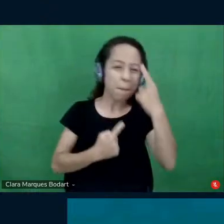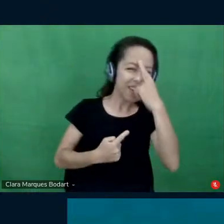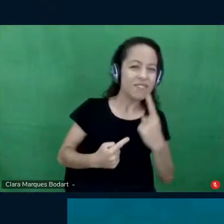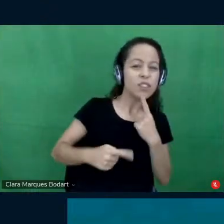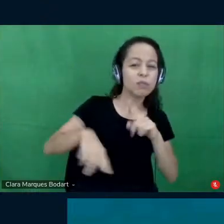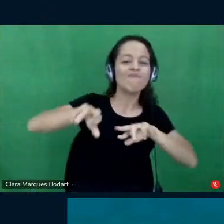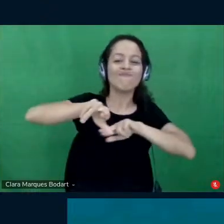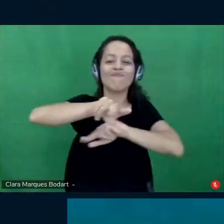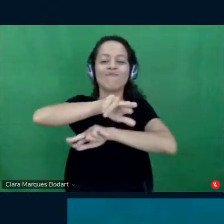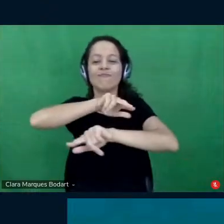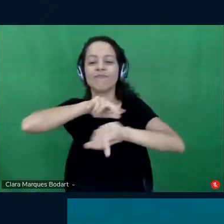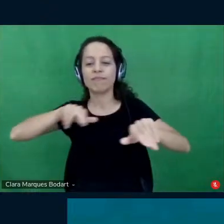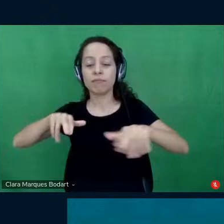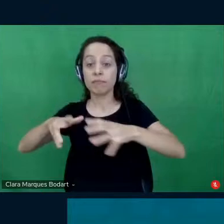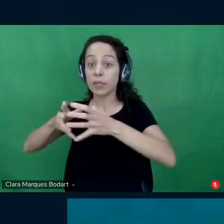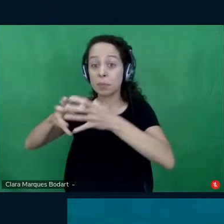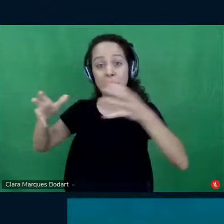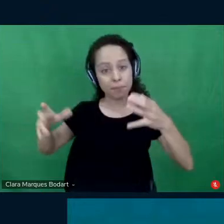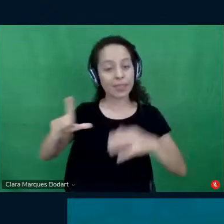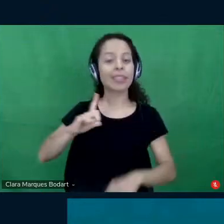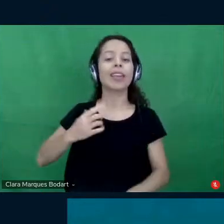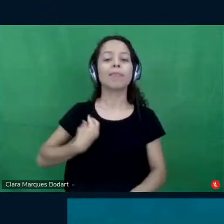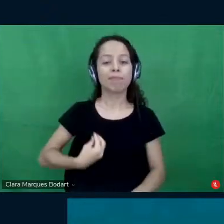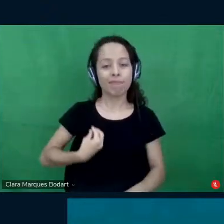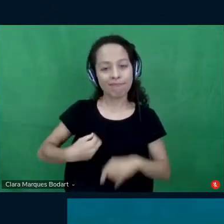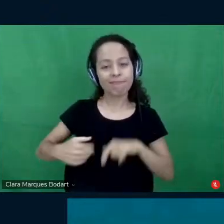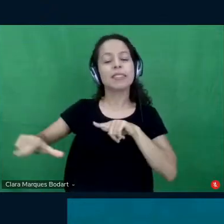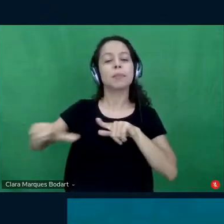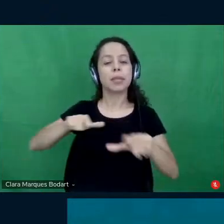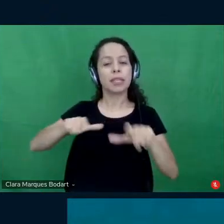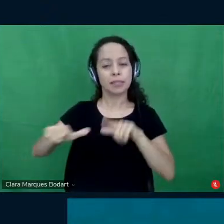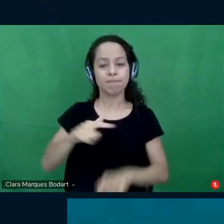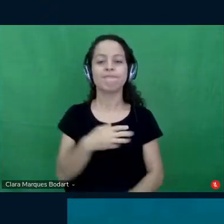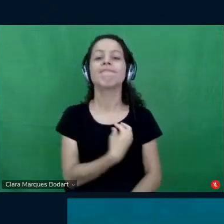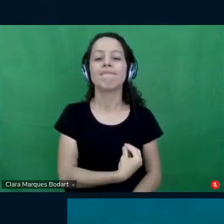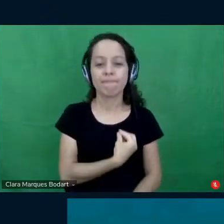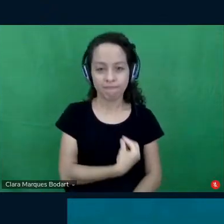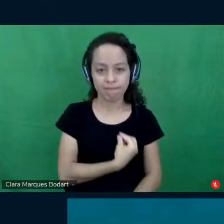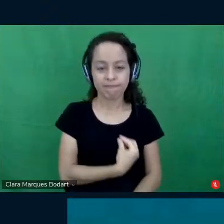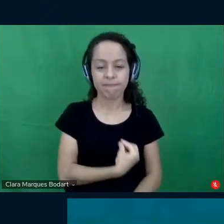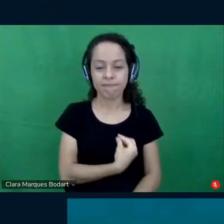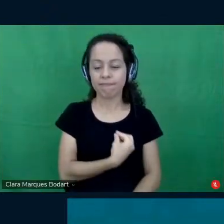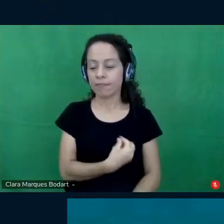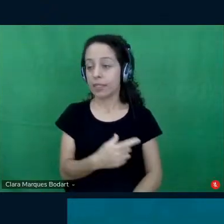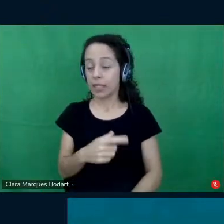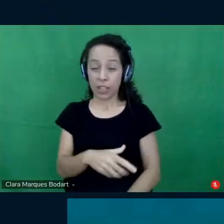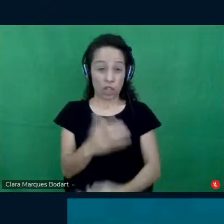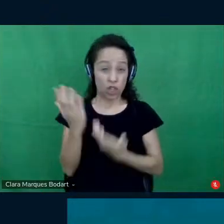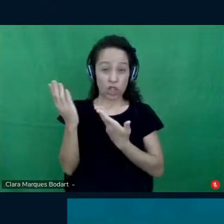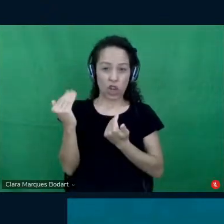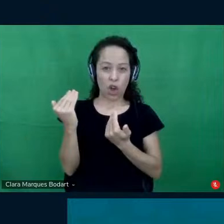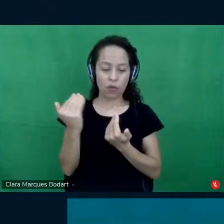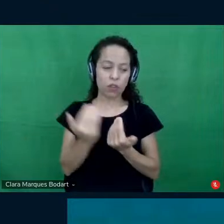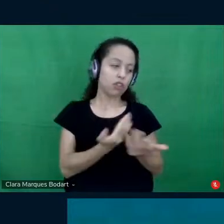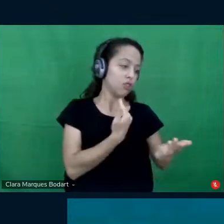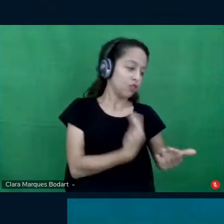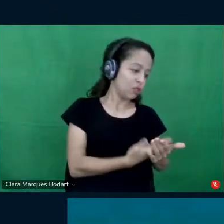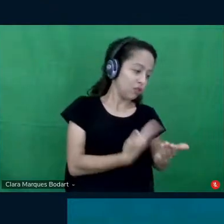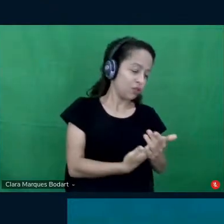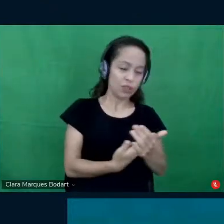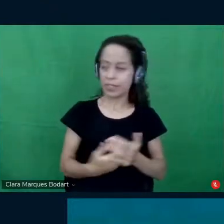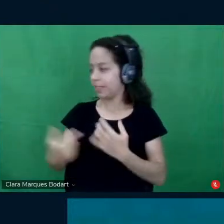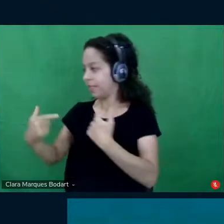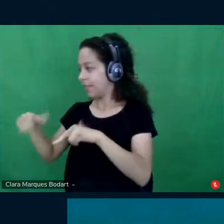que trabalha, é um número bastante expressivo, são quase 2 milhões de jovens que estudam e trabalham no Brasil. Né? Então,